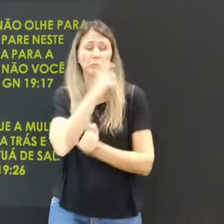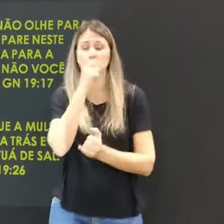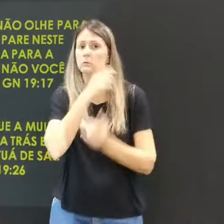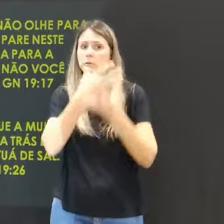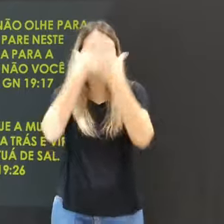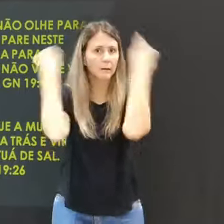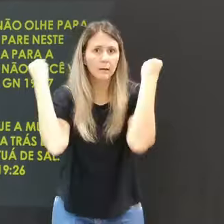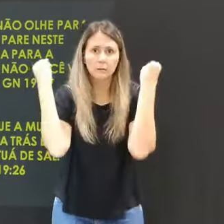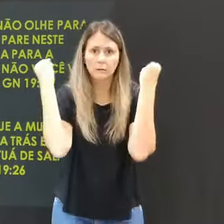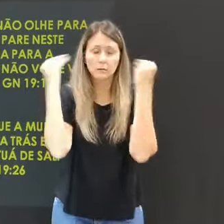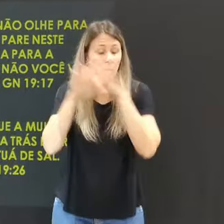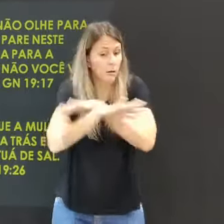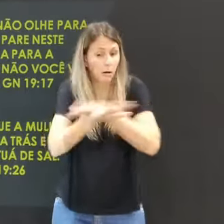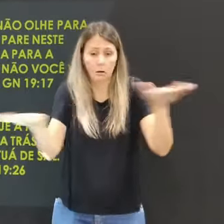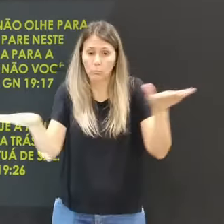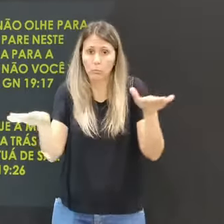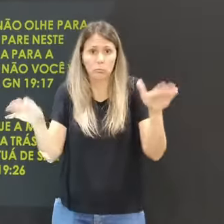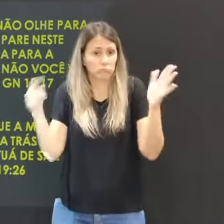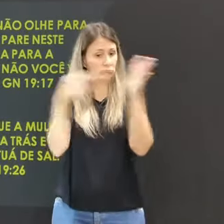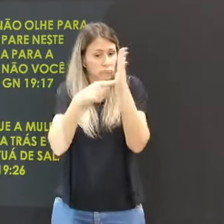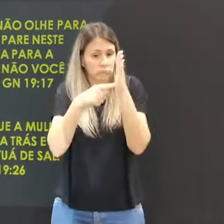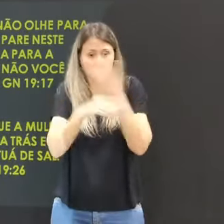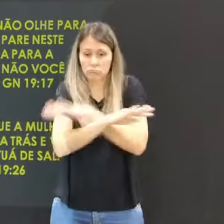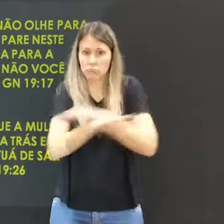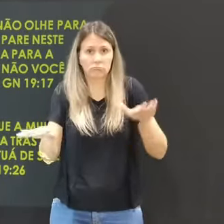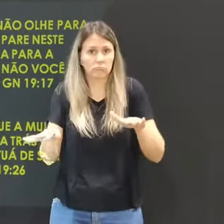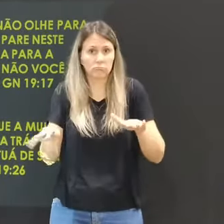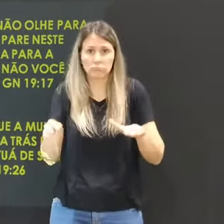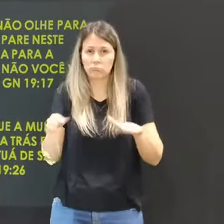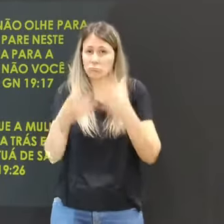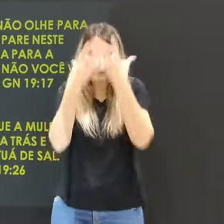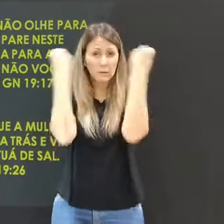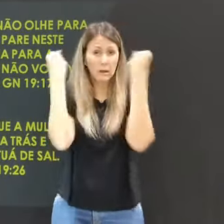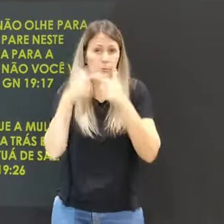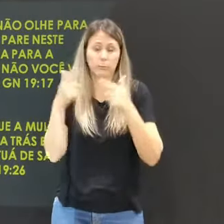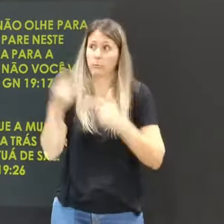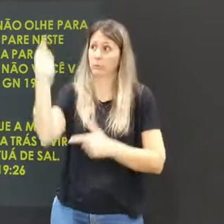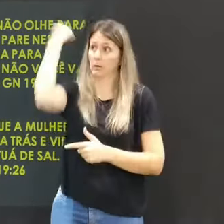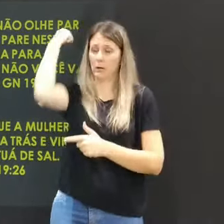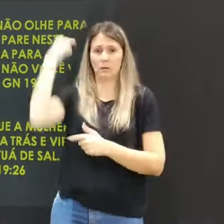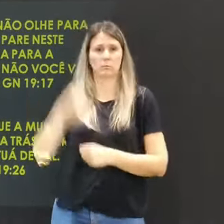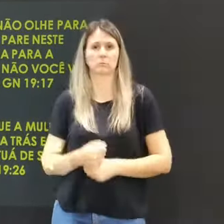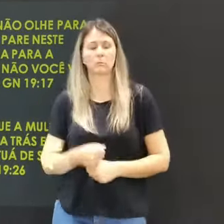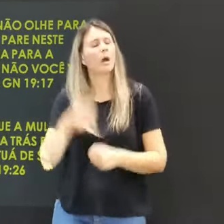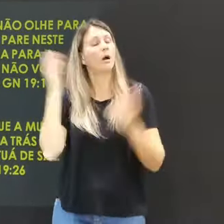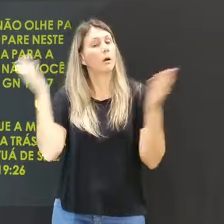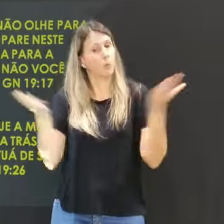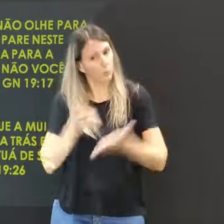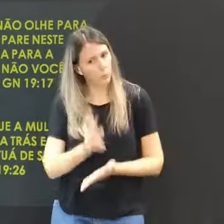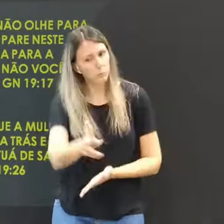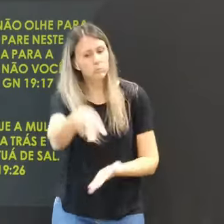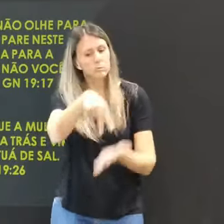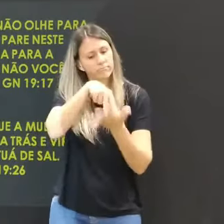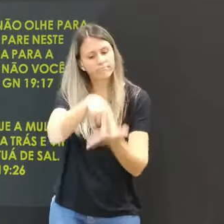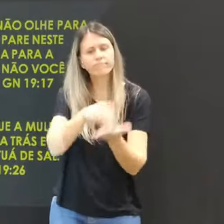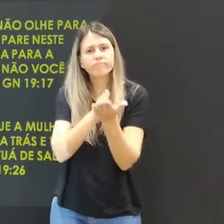fofoca, com mentira, esquece. Deixa para trás, ponto final com tudo isso. Esquece, não olha para trás.